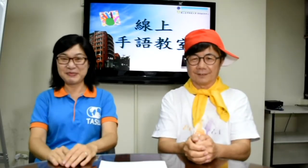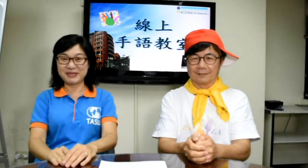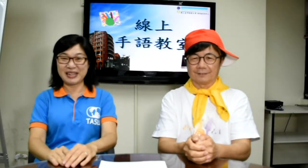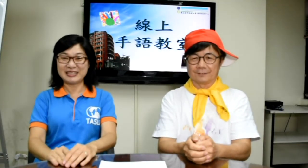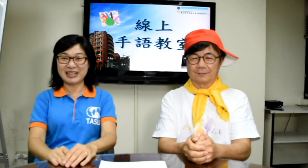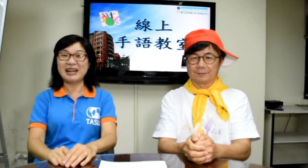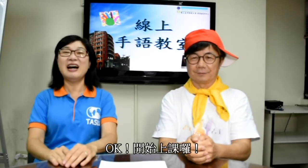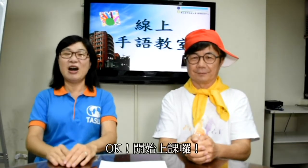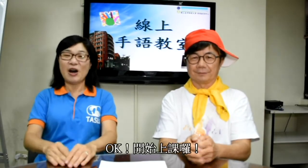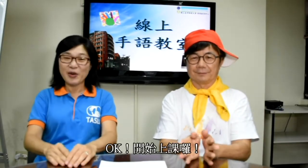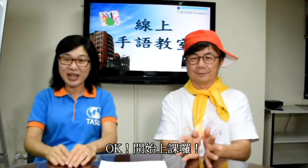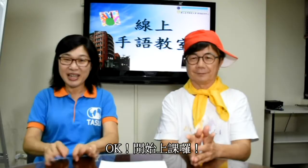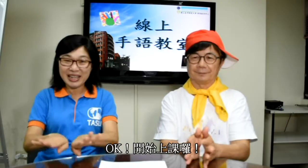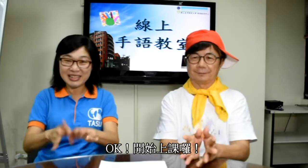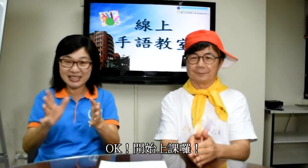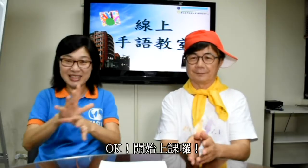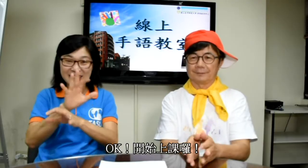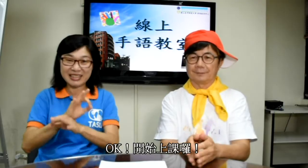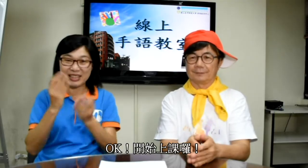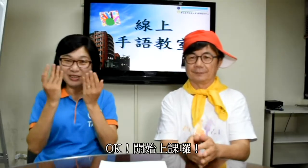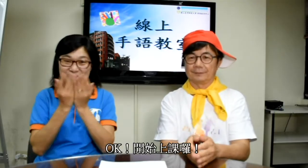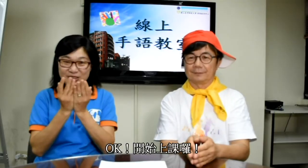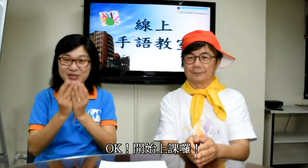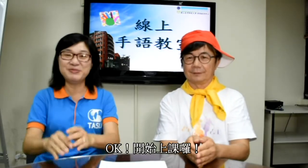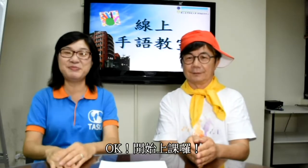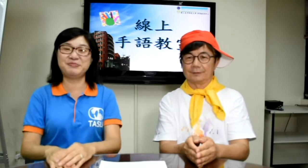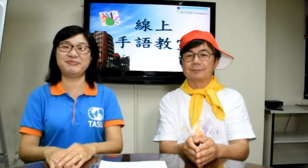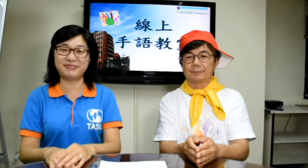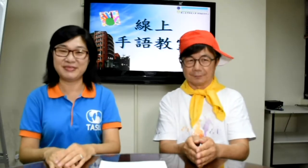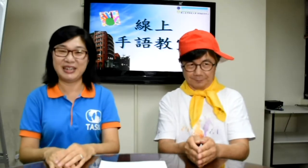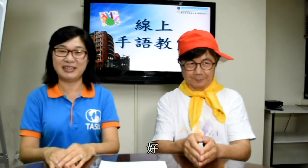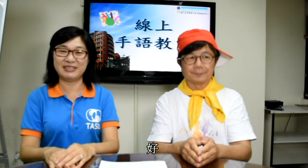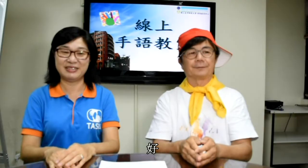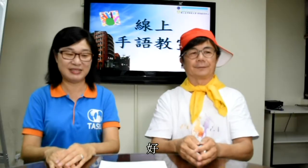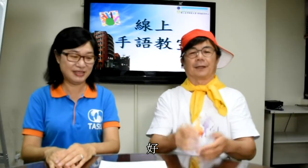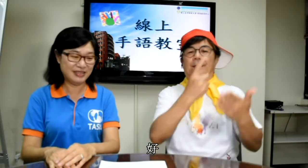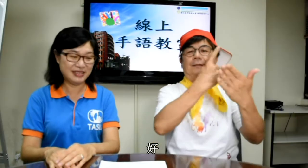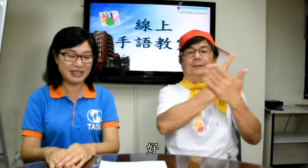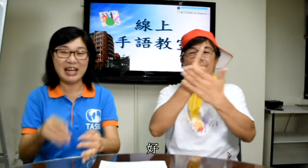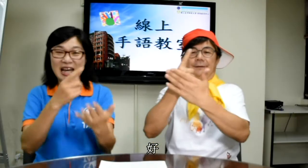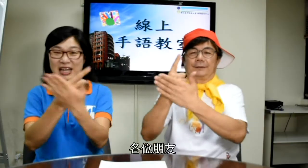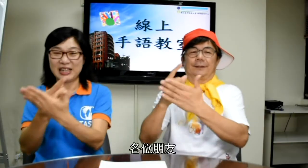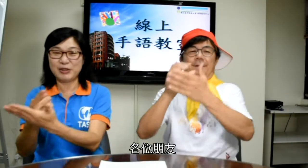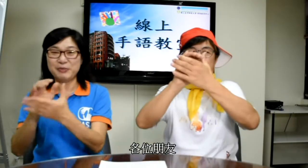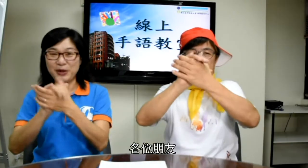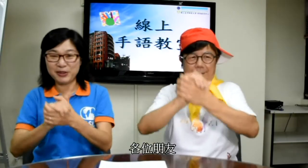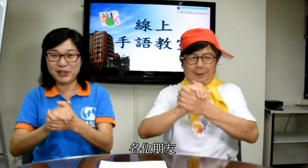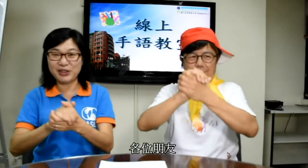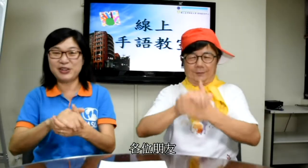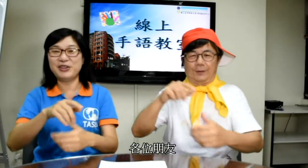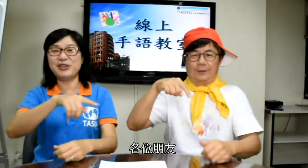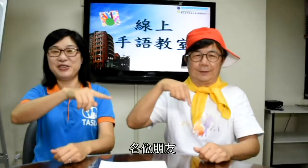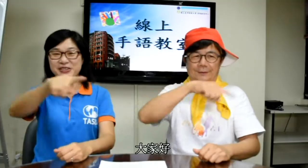开始了 ，OK， 开始上课喽。好，各位朋友，大